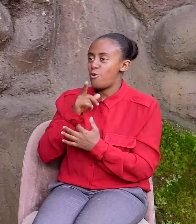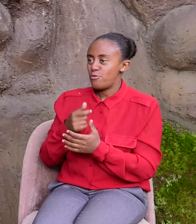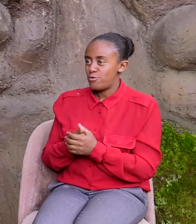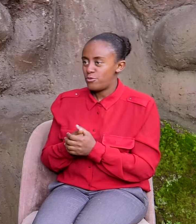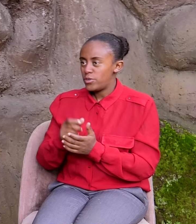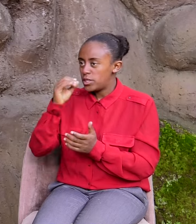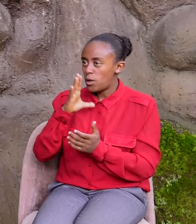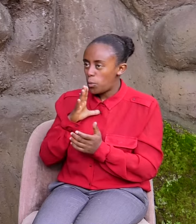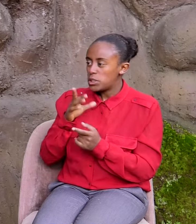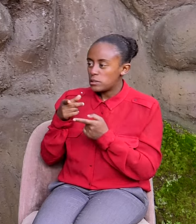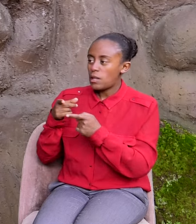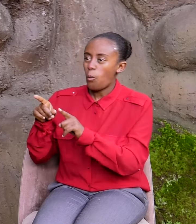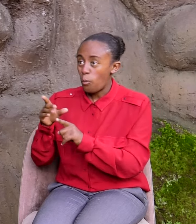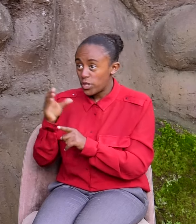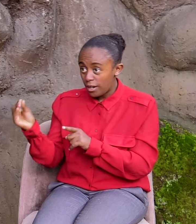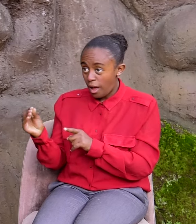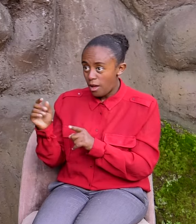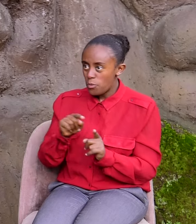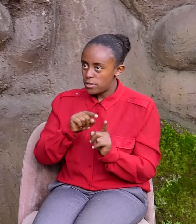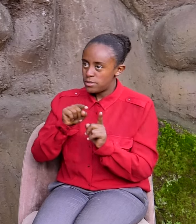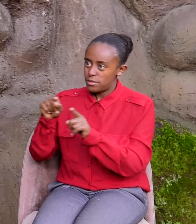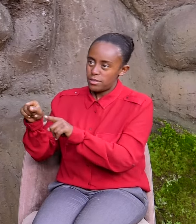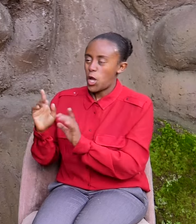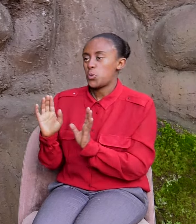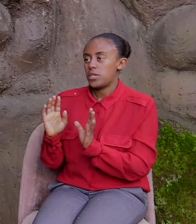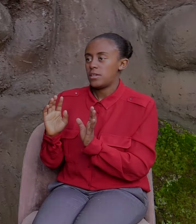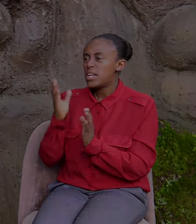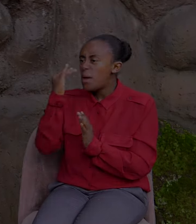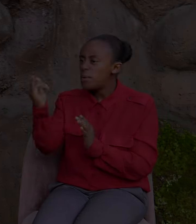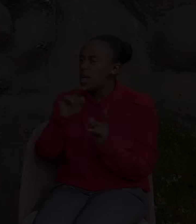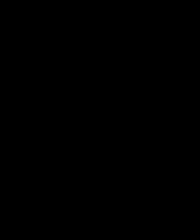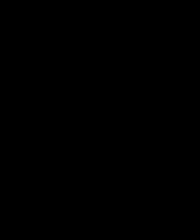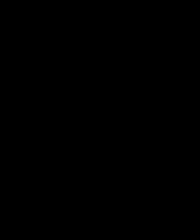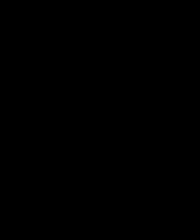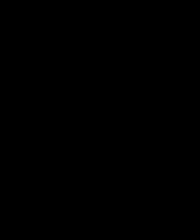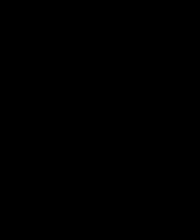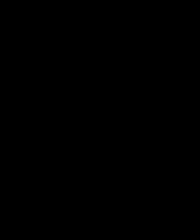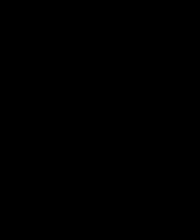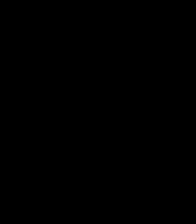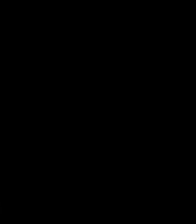ሰዎች ተቆሙኝና ወደዛ ሄድኩ ማለት ነው። ለምን ሄድክ ካልከኝ